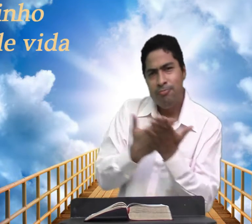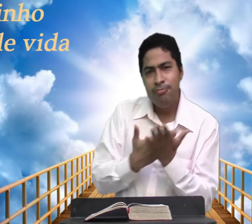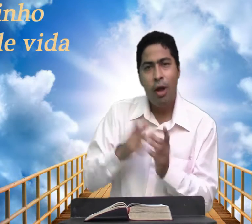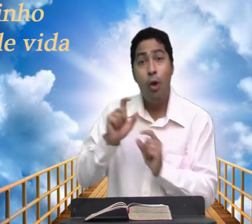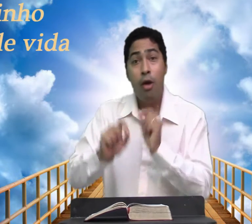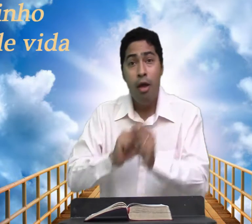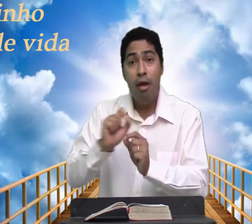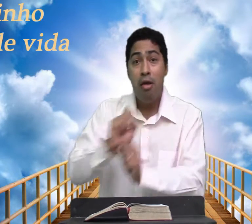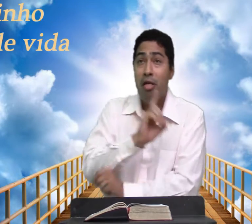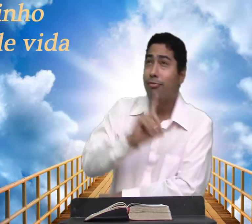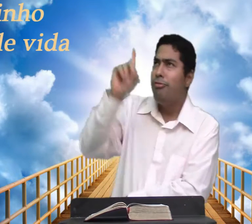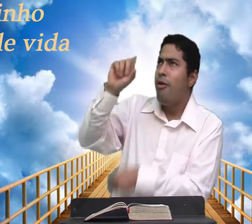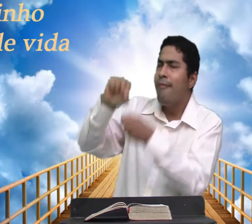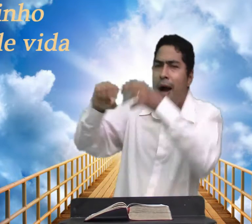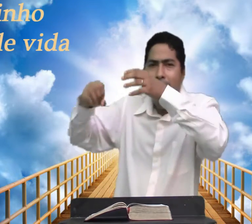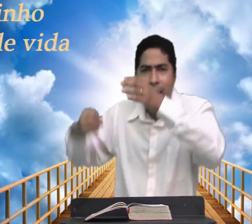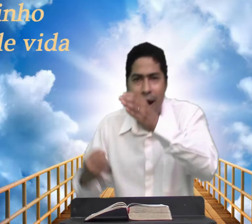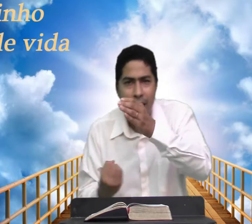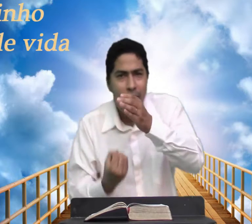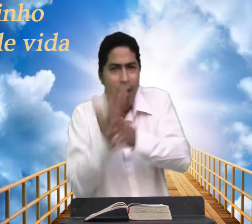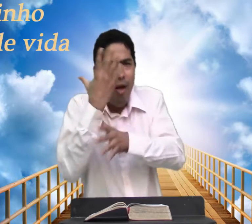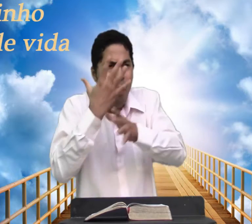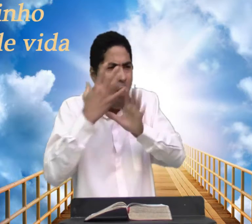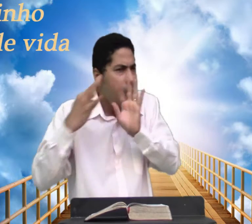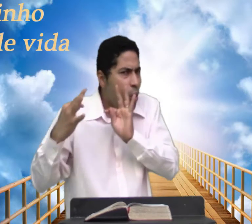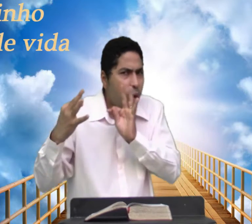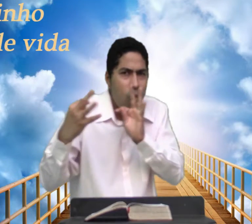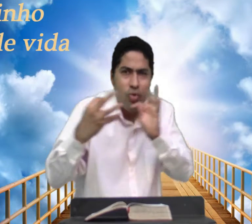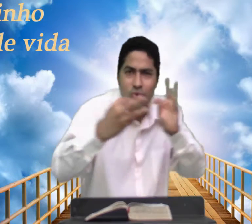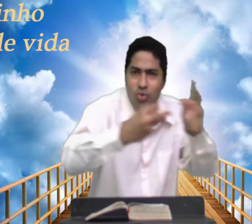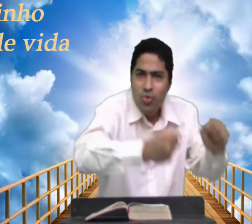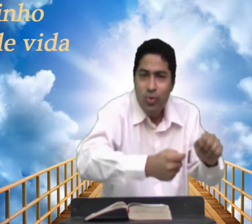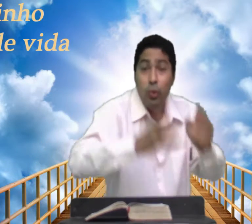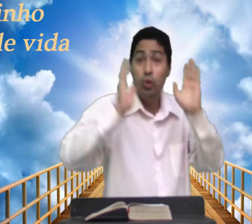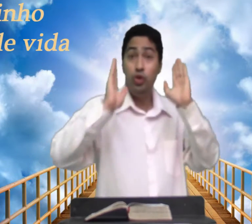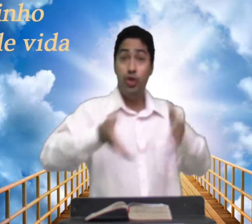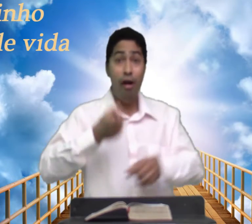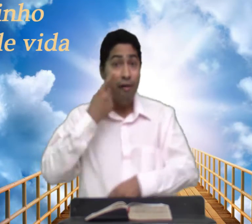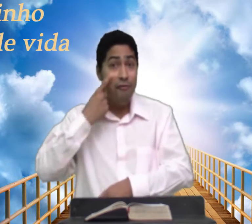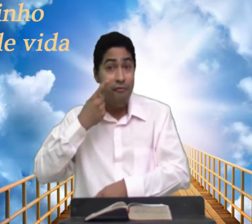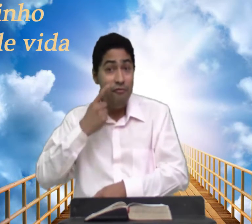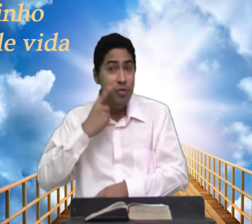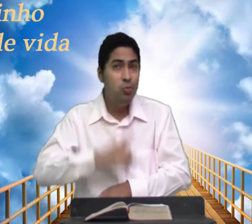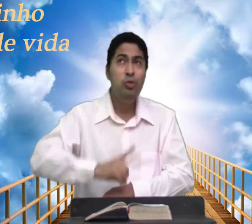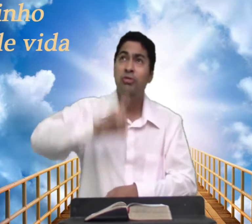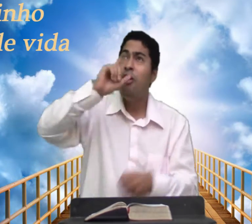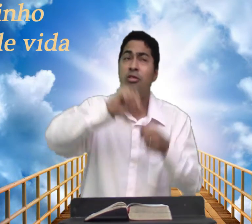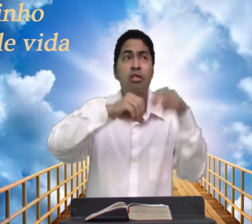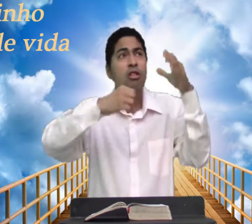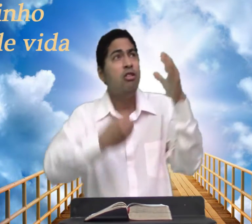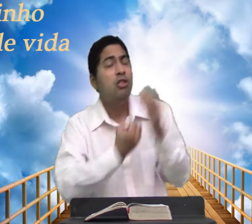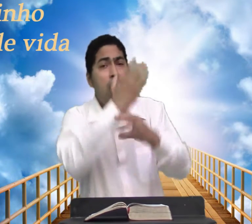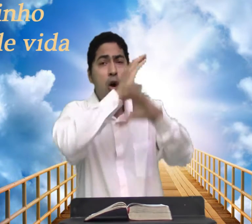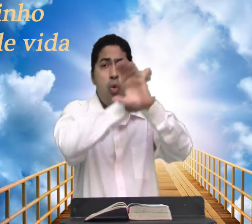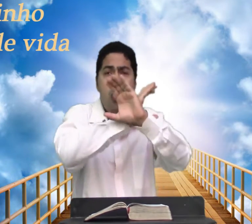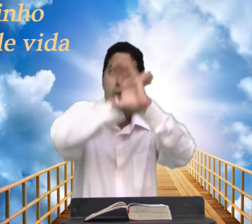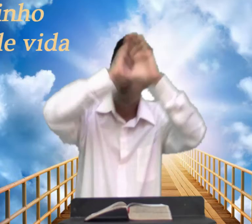estudamos como que Deus criou todas as coisas. Vimos, por exemplo, que Ele criou o